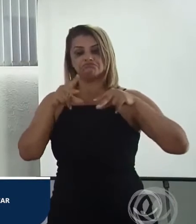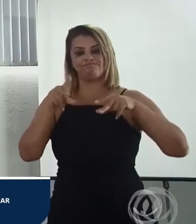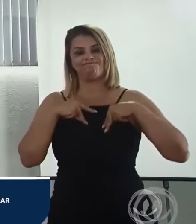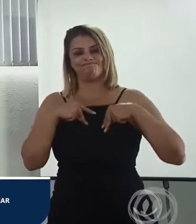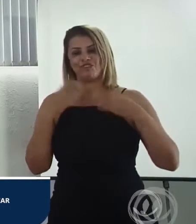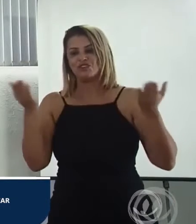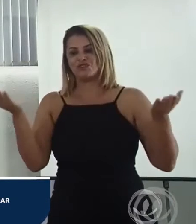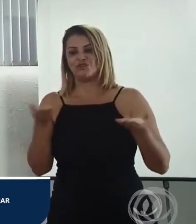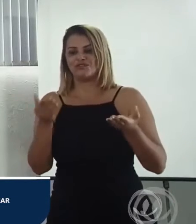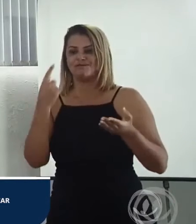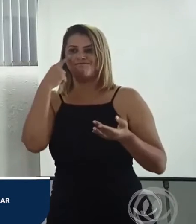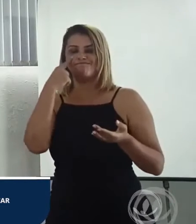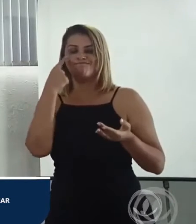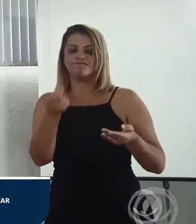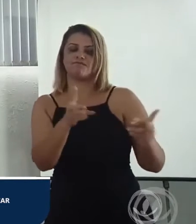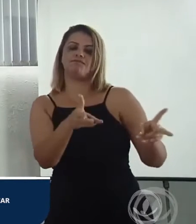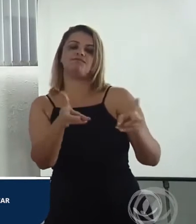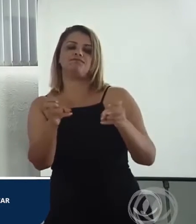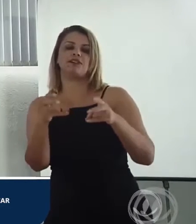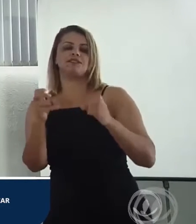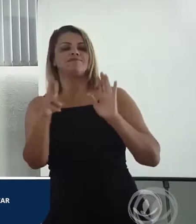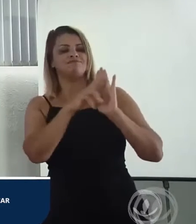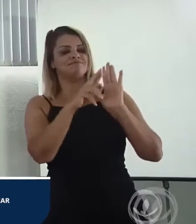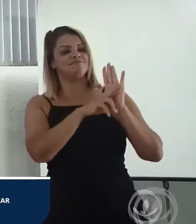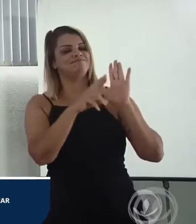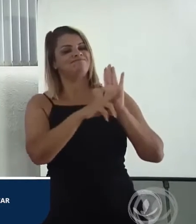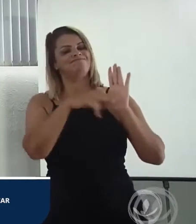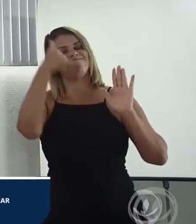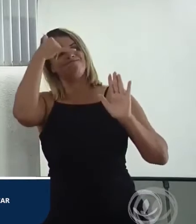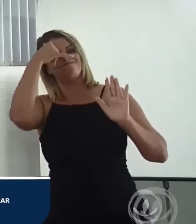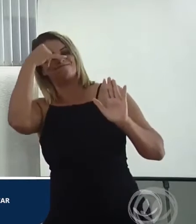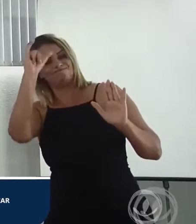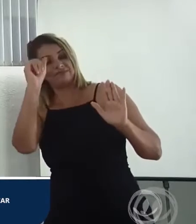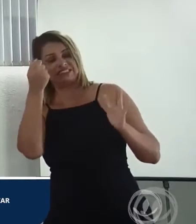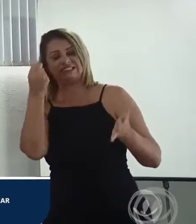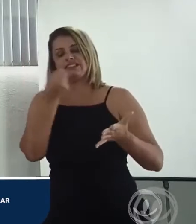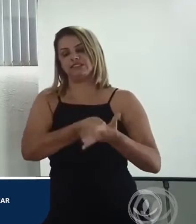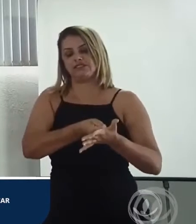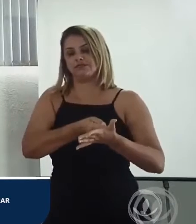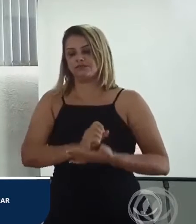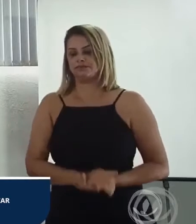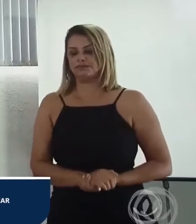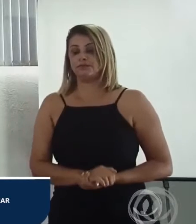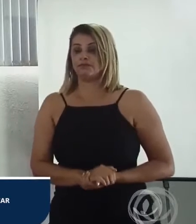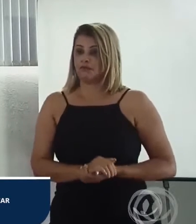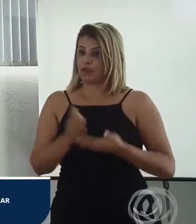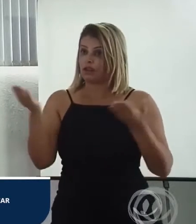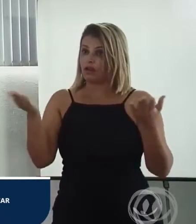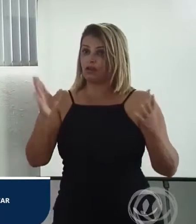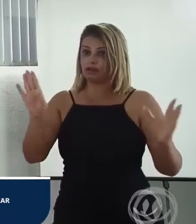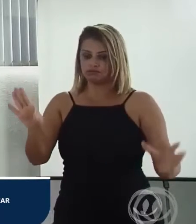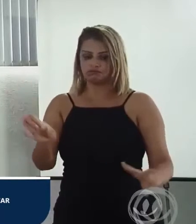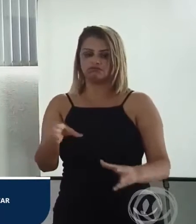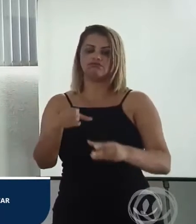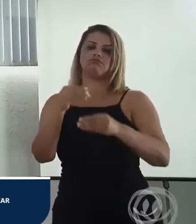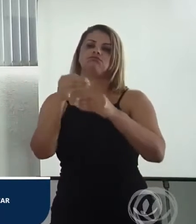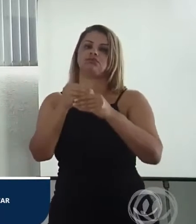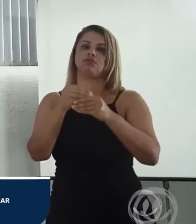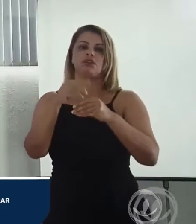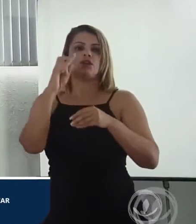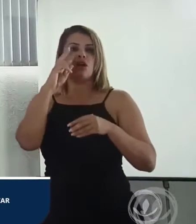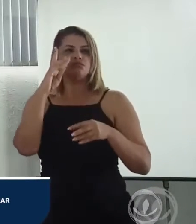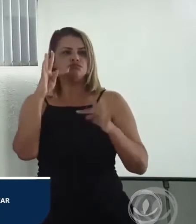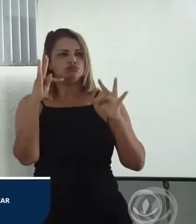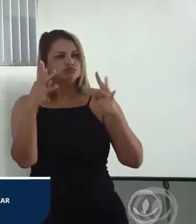tem que tomar algumas medidas mais drásticas. Eu vou passar um resumo, e eu acredito que depois é interessante que todos